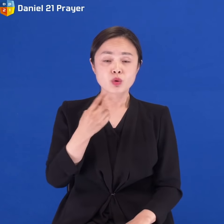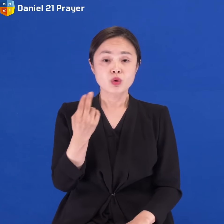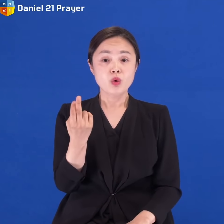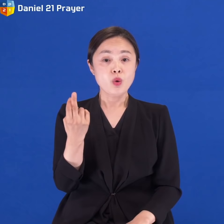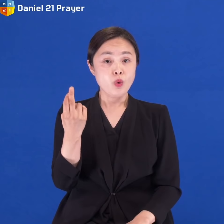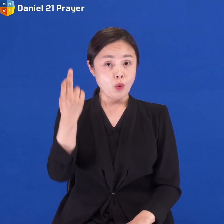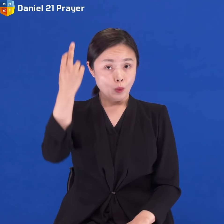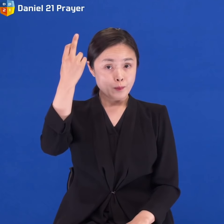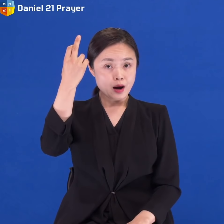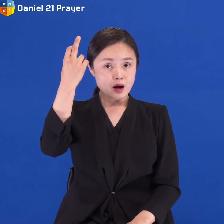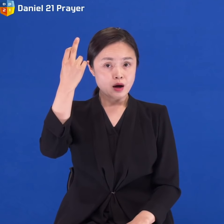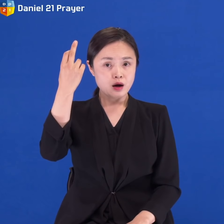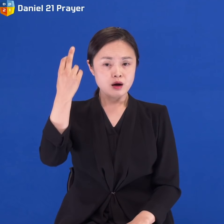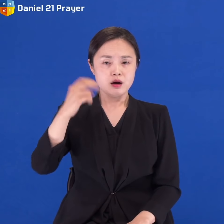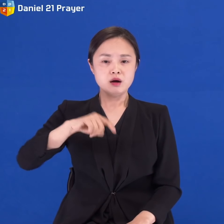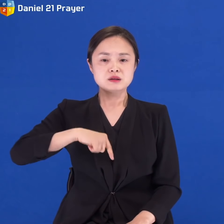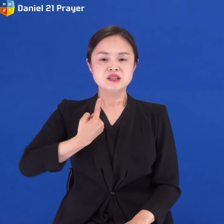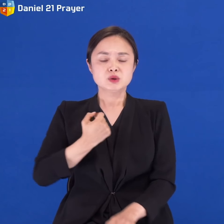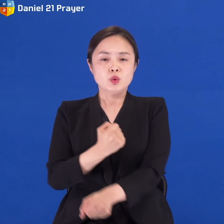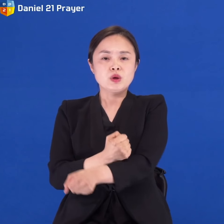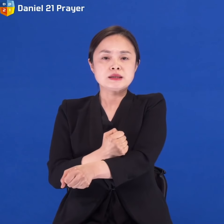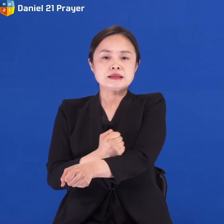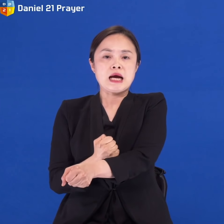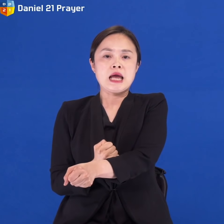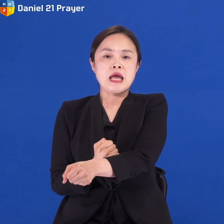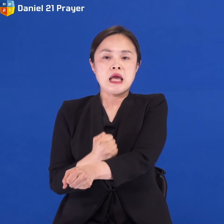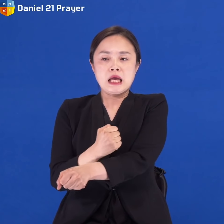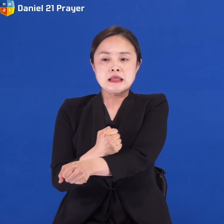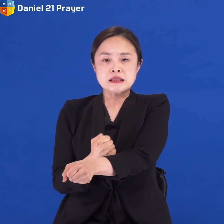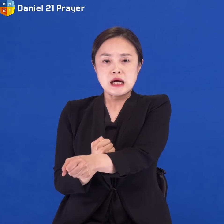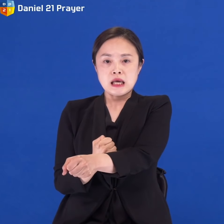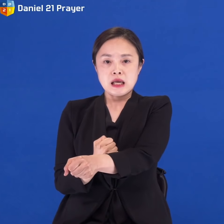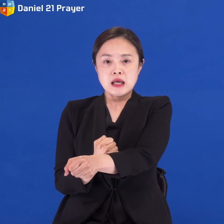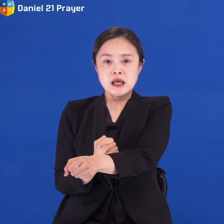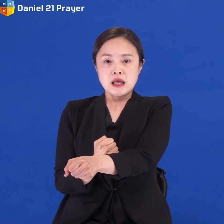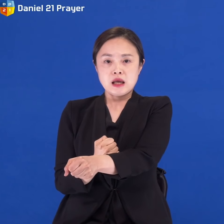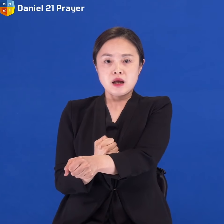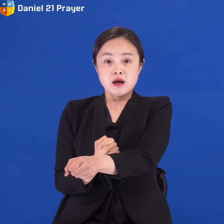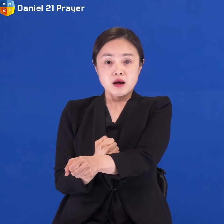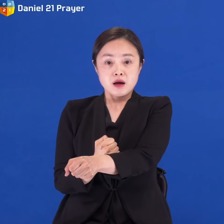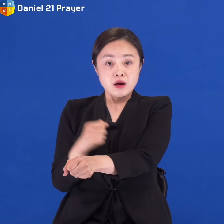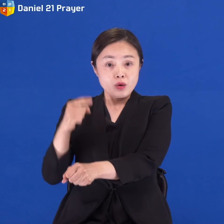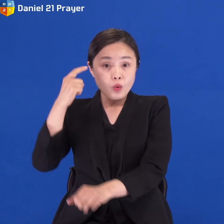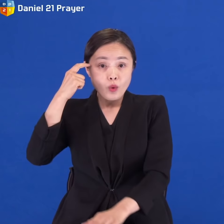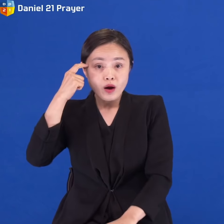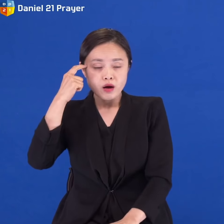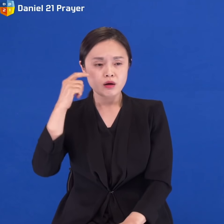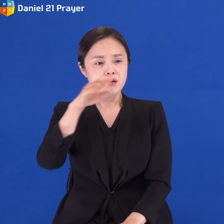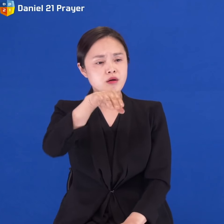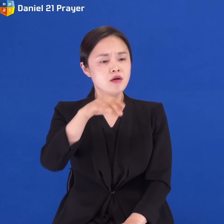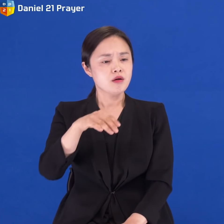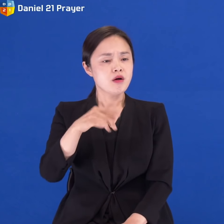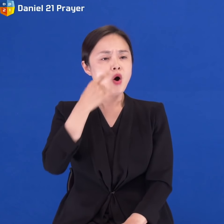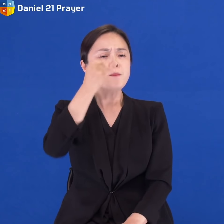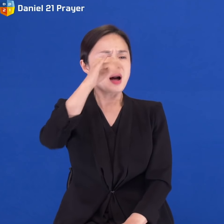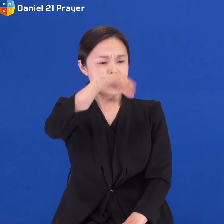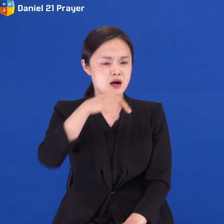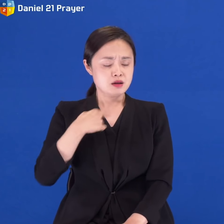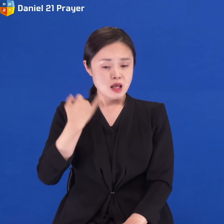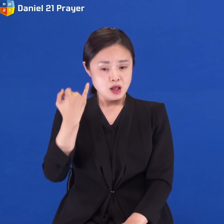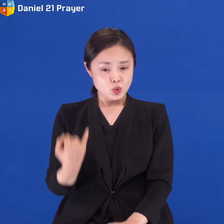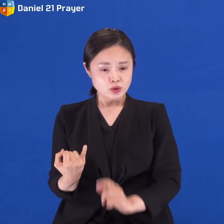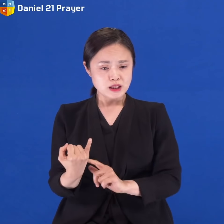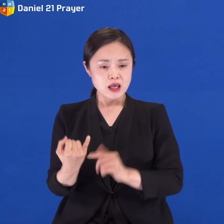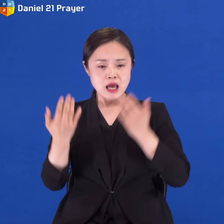왜 여동생도 중학교를 보내는데 나는 왜 보내지 않느냐며 어머니는 저를 앞세워 자해하는 현장을